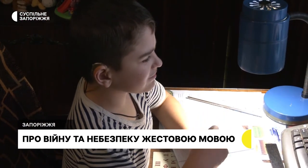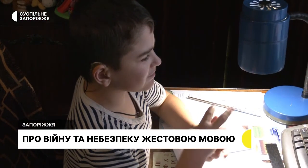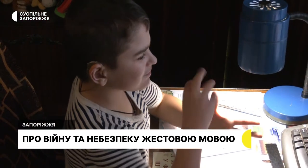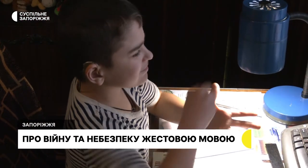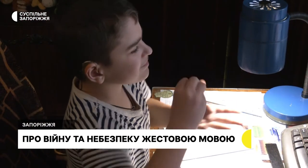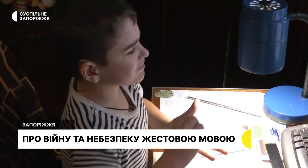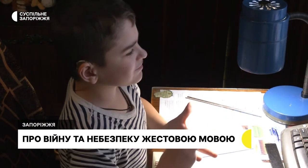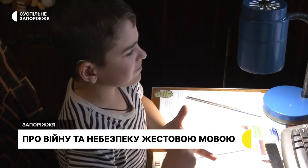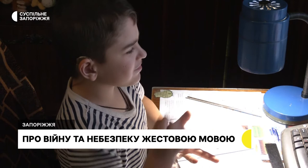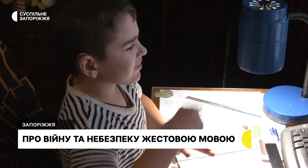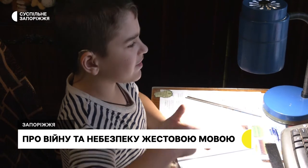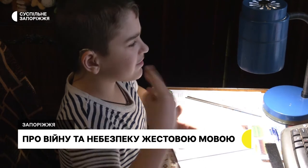Тісточок скільки?